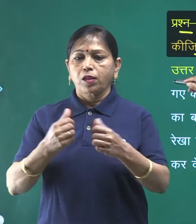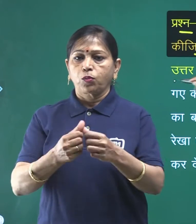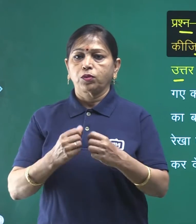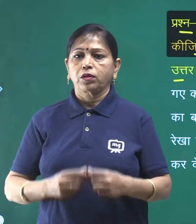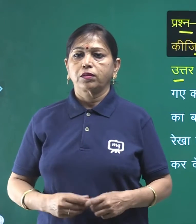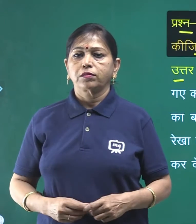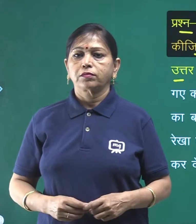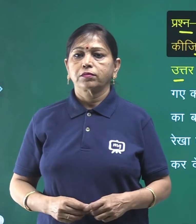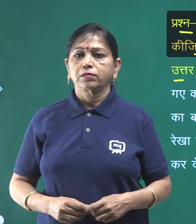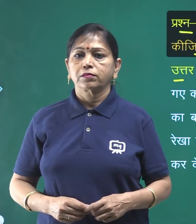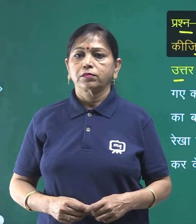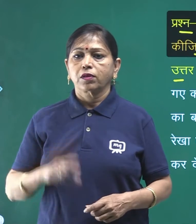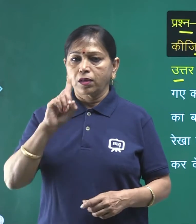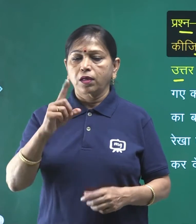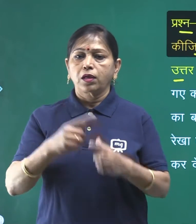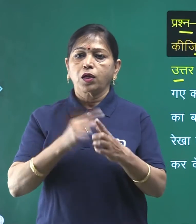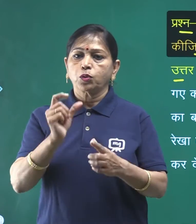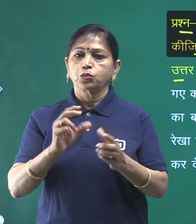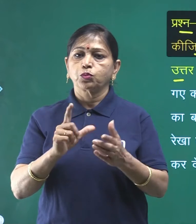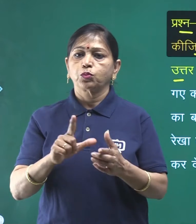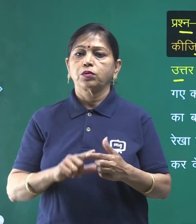उत्तर एक जूल